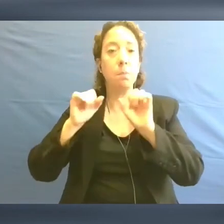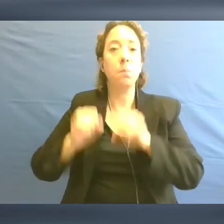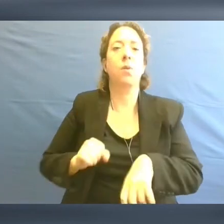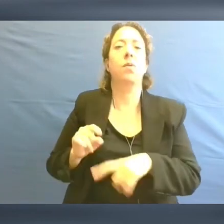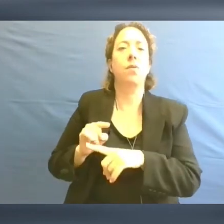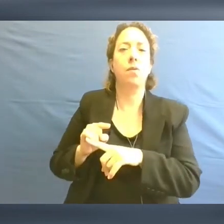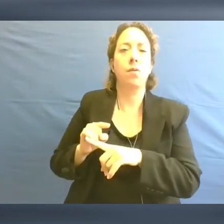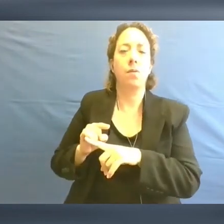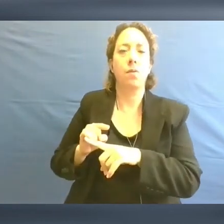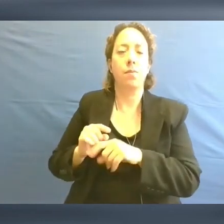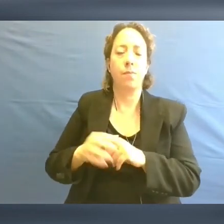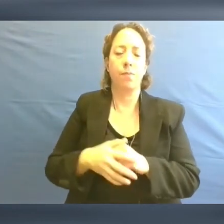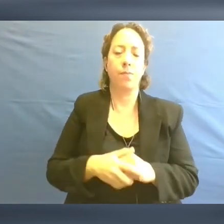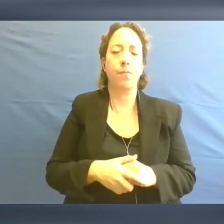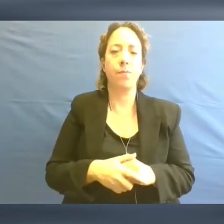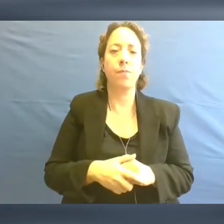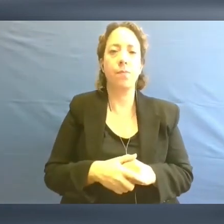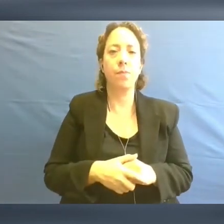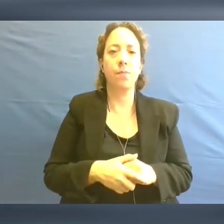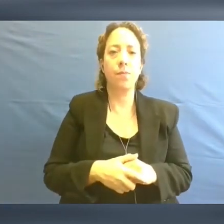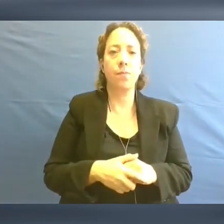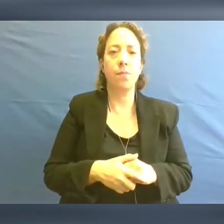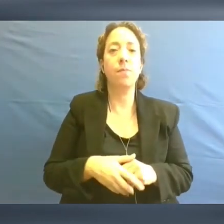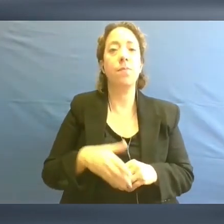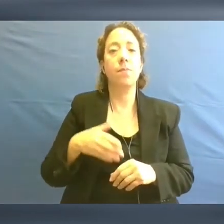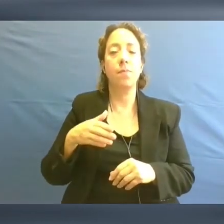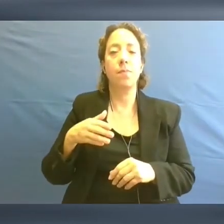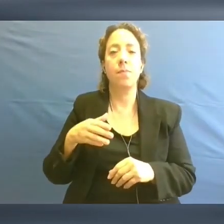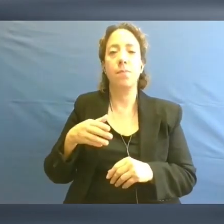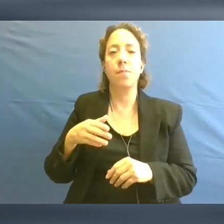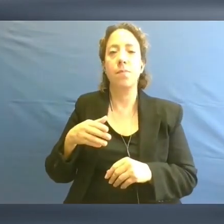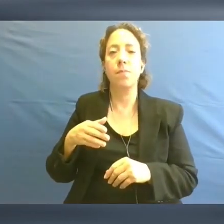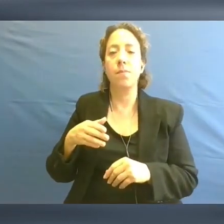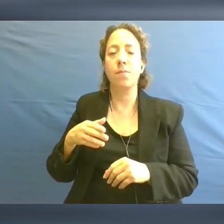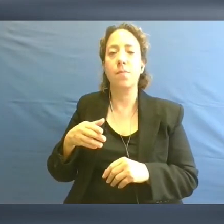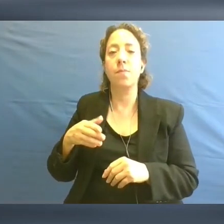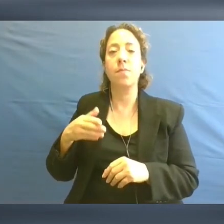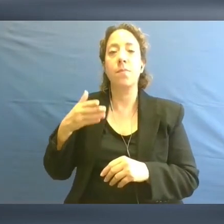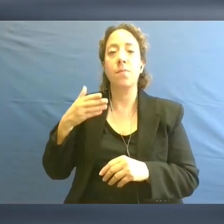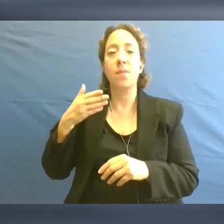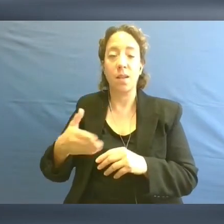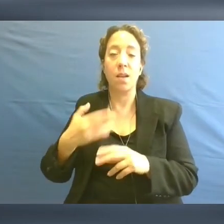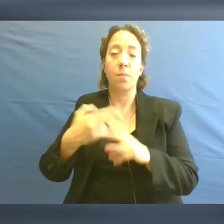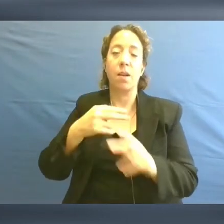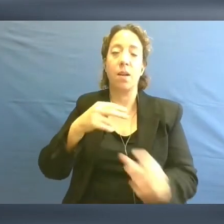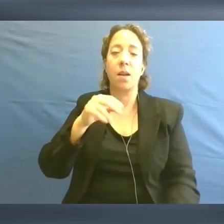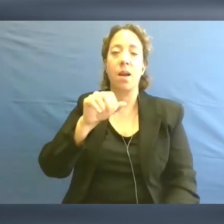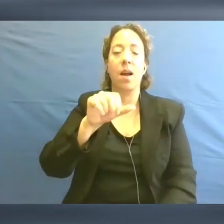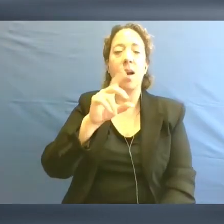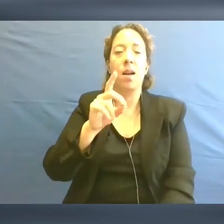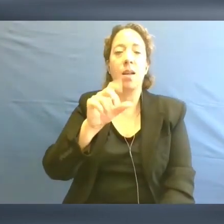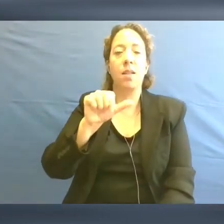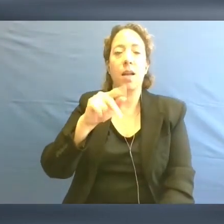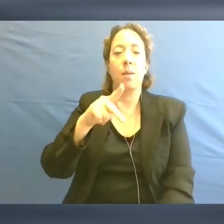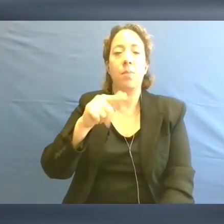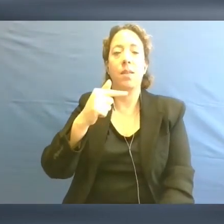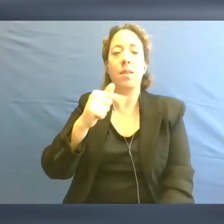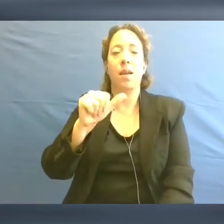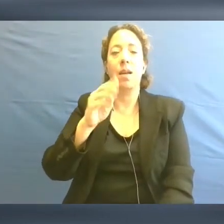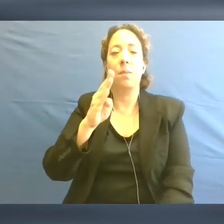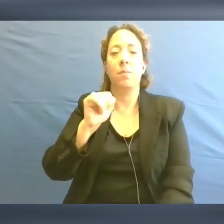la paramétrer. C'est ce que l'on appelle la notion d'adaptability. Donc, on ne faut pas confondre l'adaptability